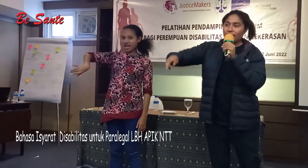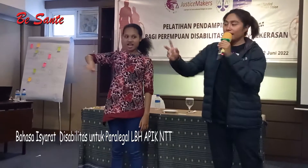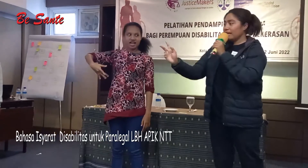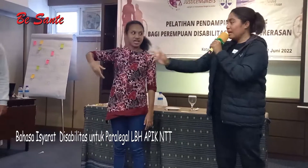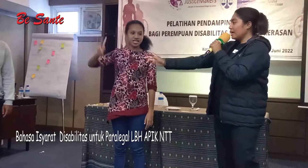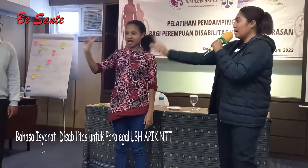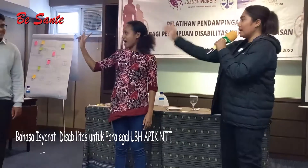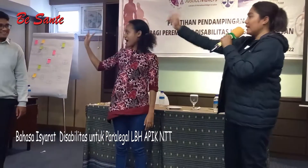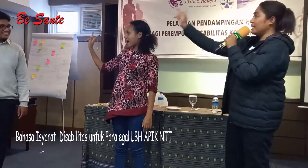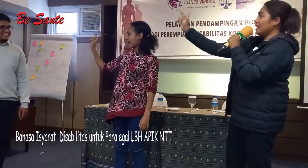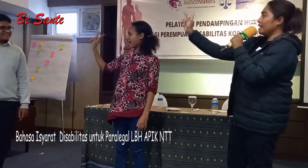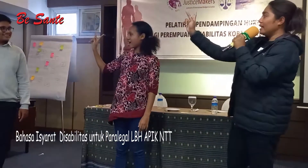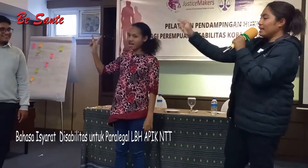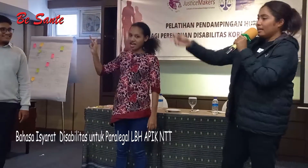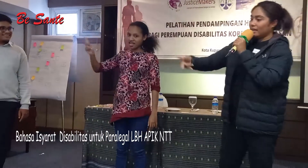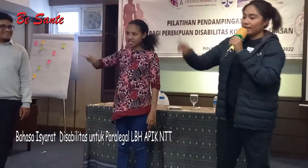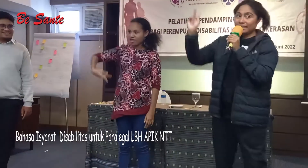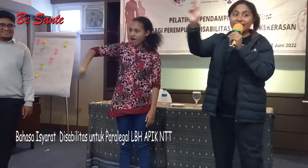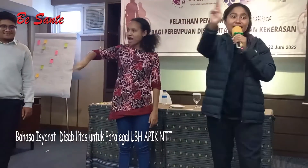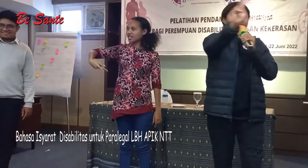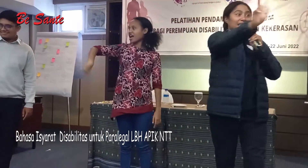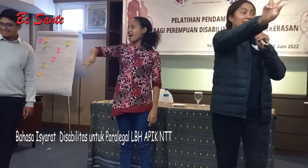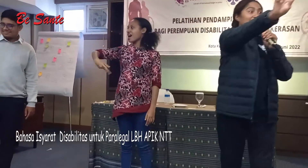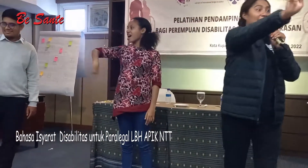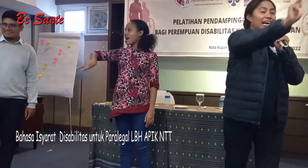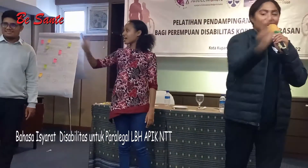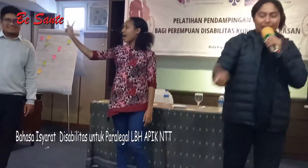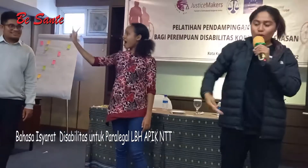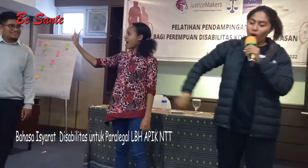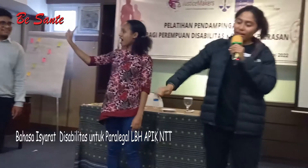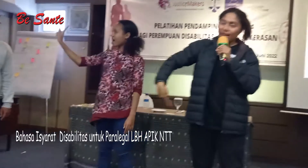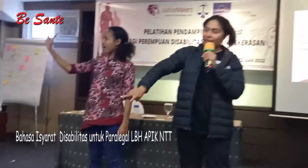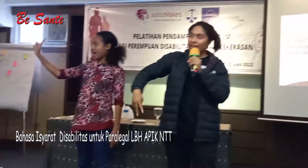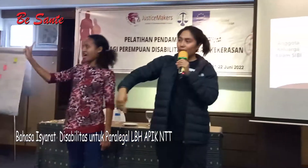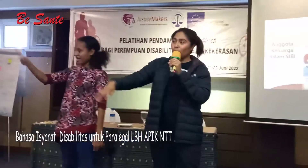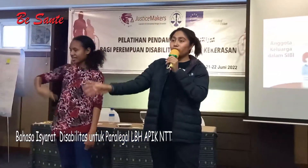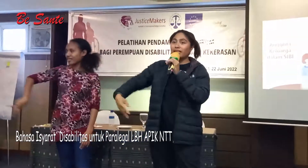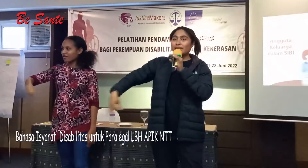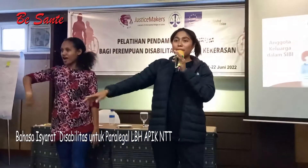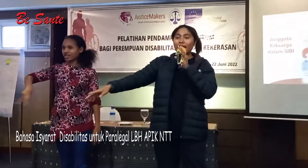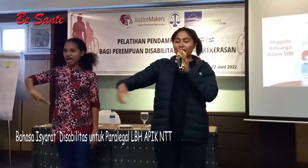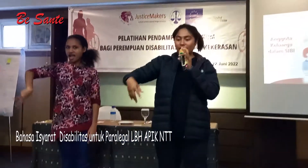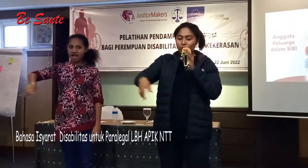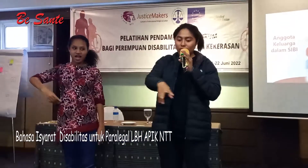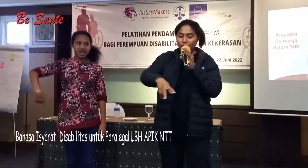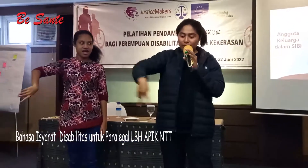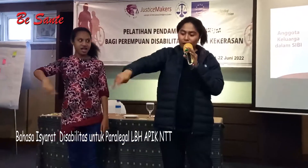Ini ini dua jari. Tiga-tiga yang ini kak, keluarga. Putar di samping kanan, bukan di depan.